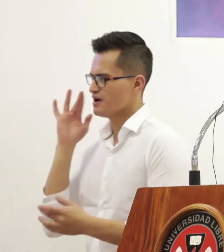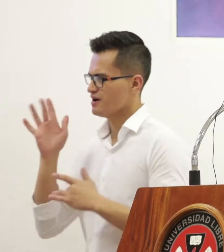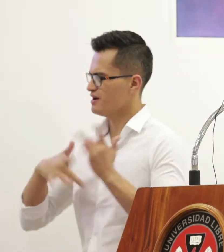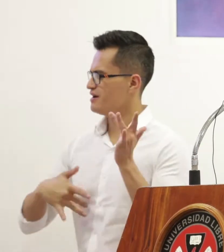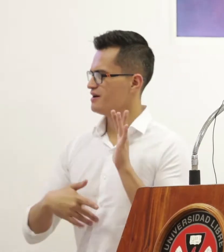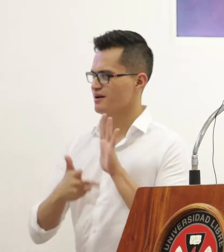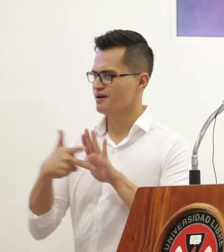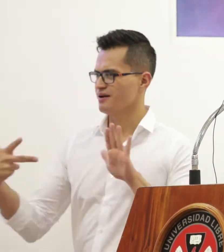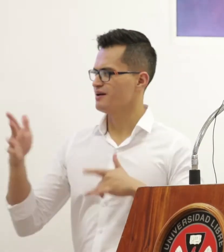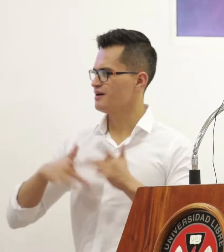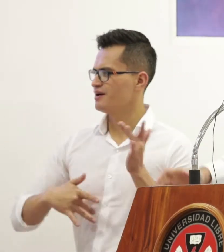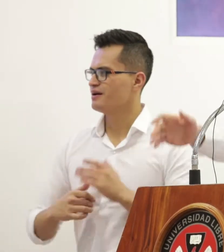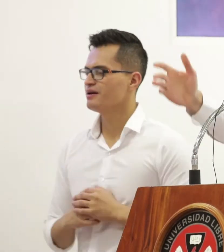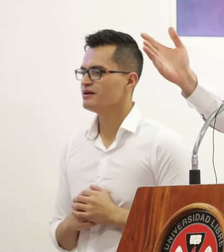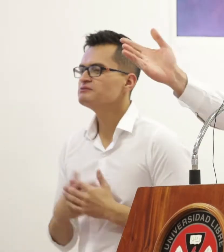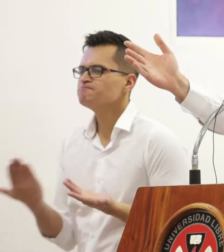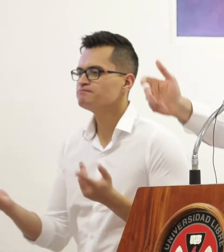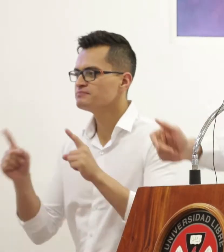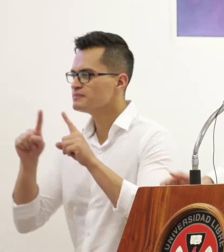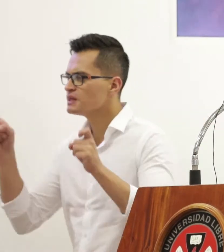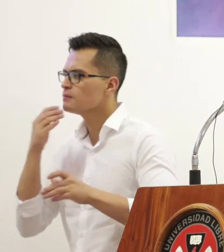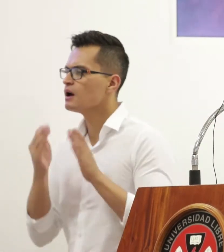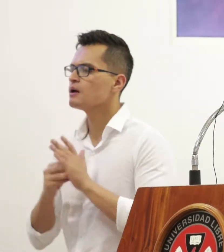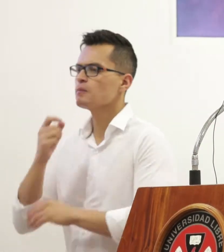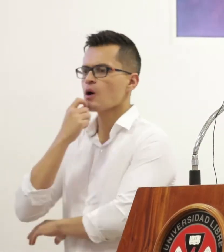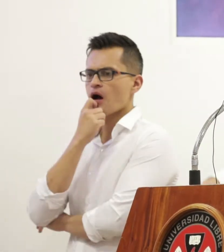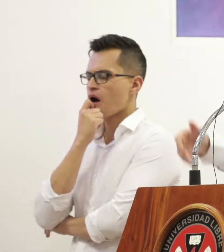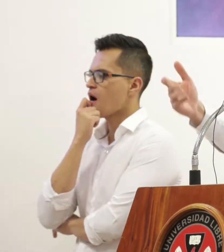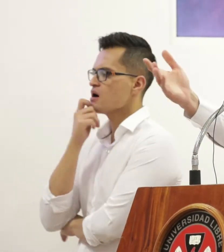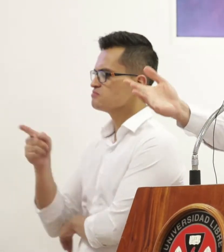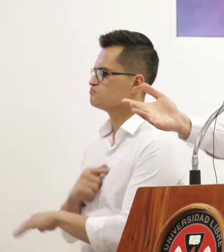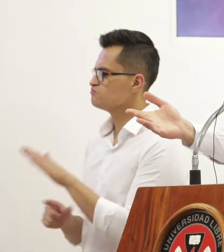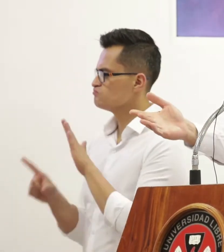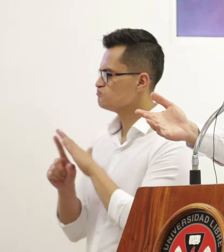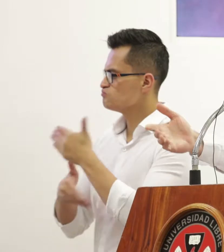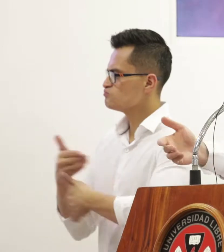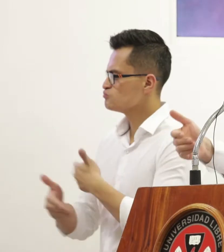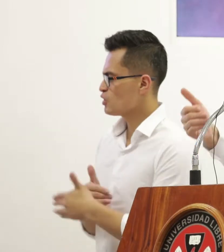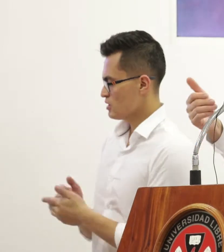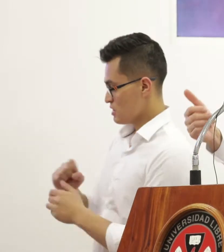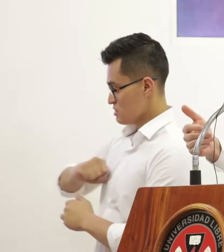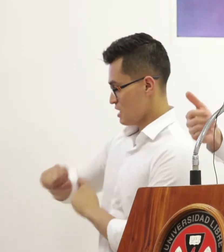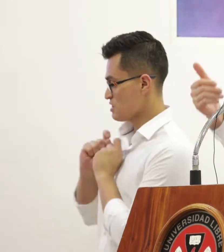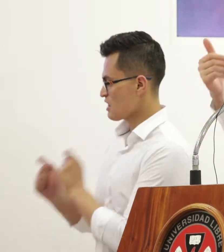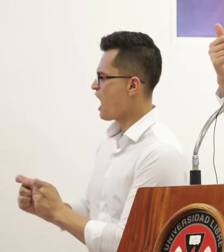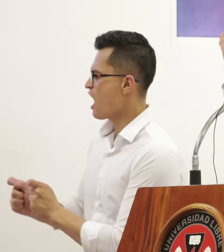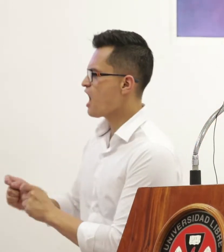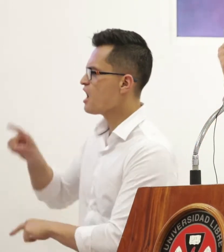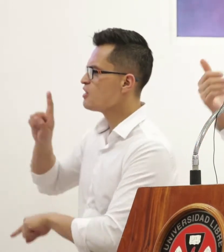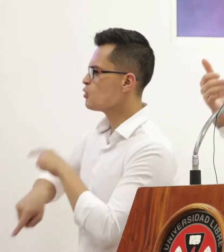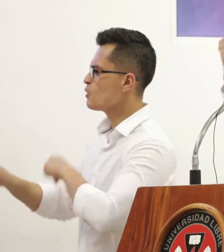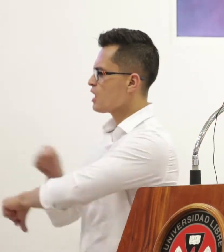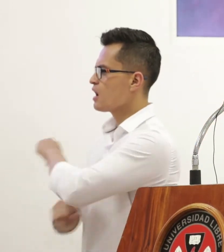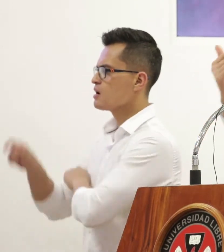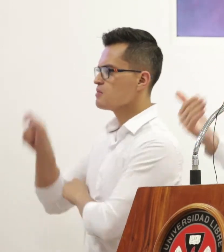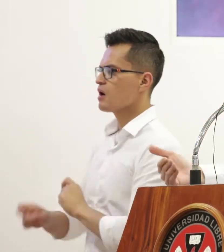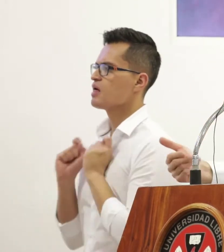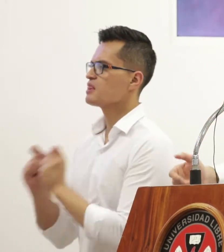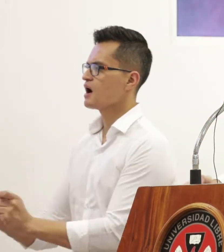Constitución. Todo el tema de la incapacidad legal, por ejemplo, la interdicción de derechos, esa era una batalla que era una